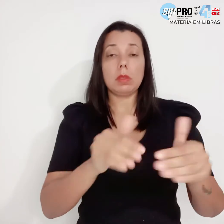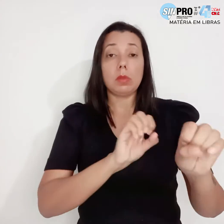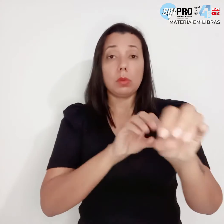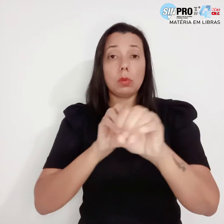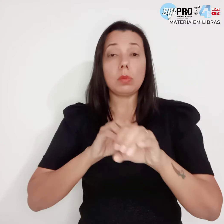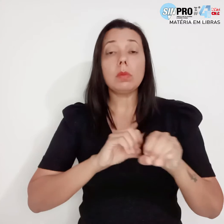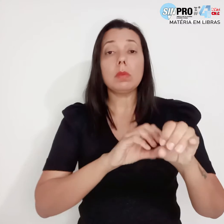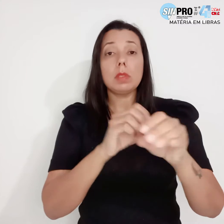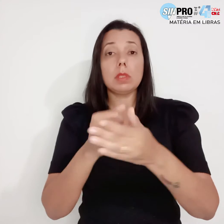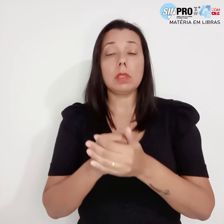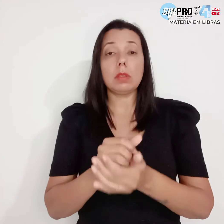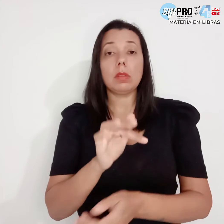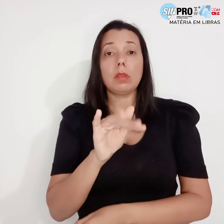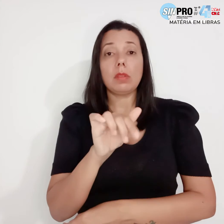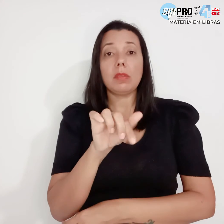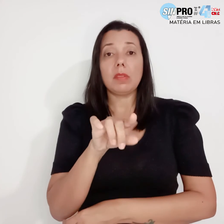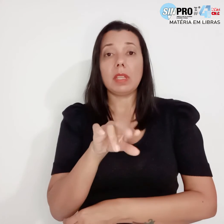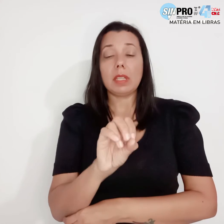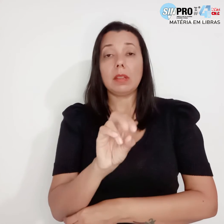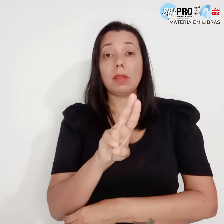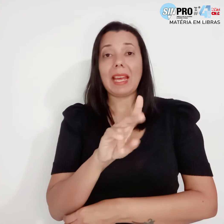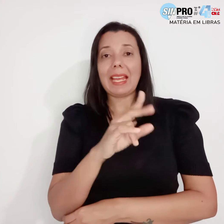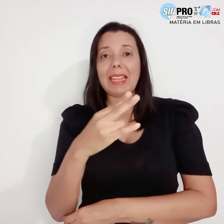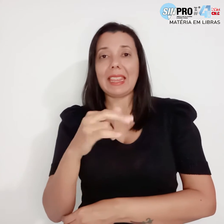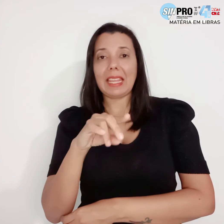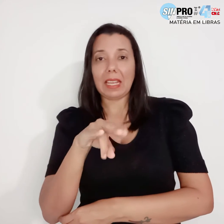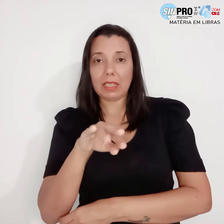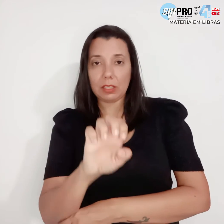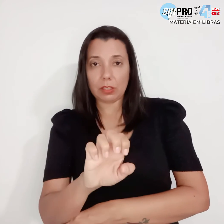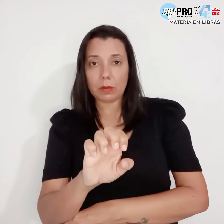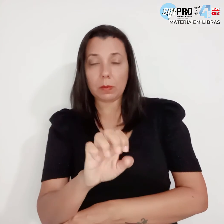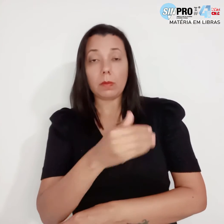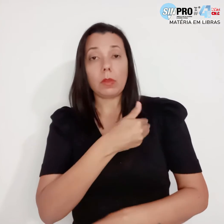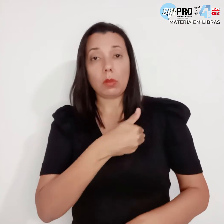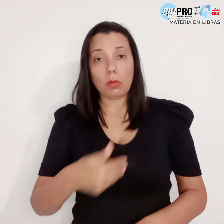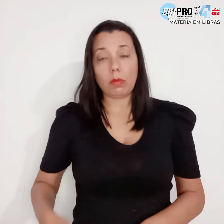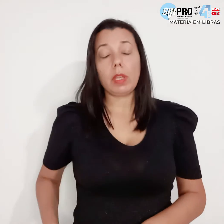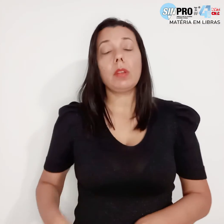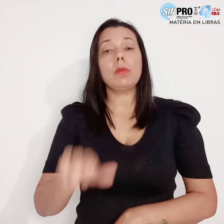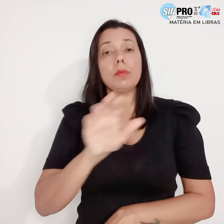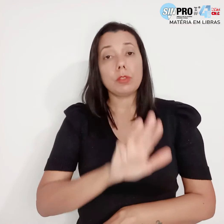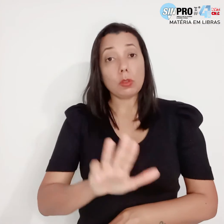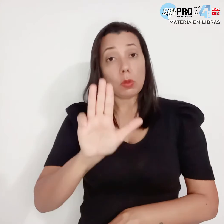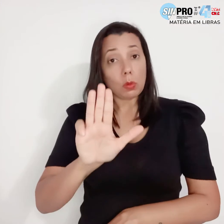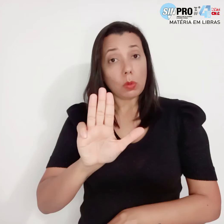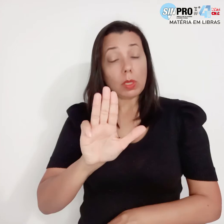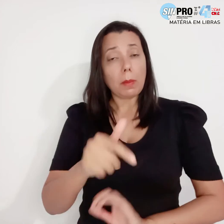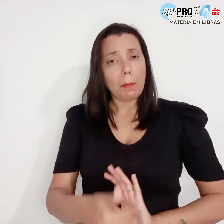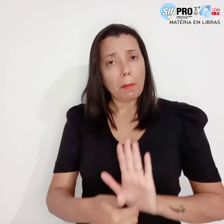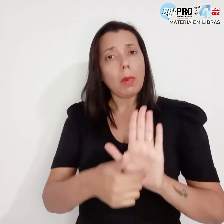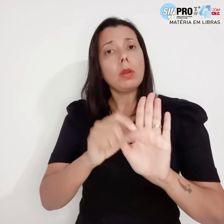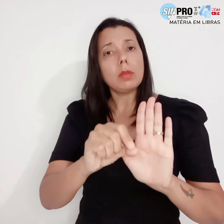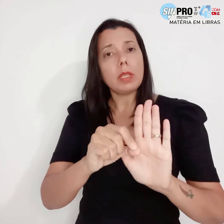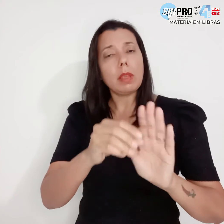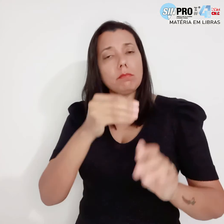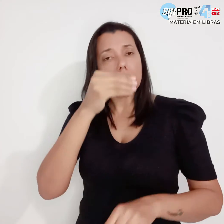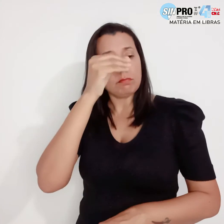Educação, Fernando Haddad, no governo de Lula. Isso demonstra a fragilidade